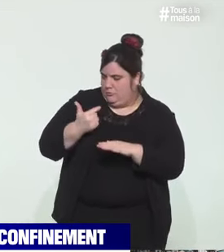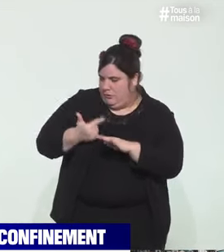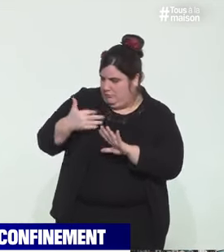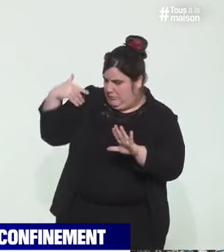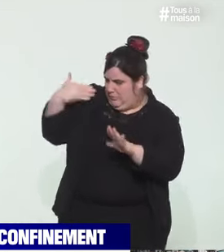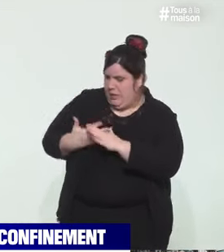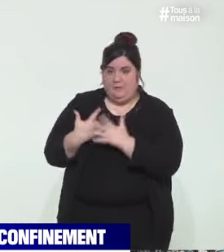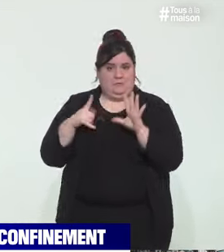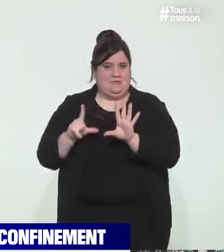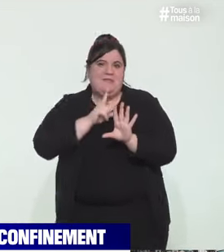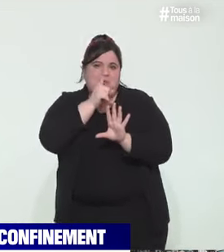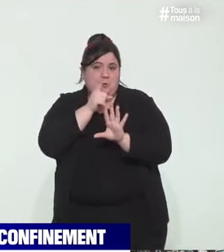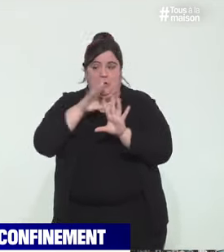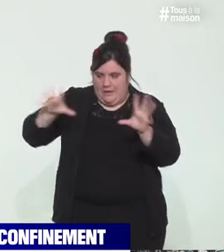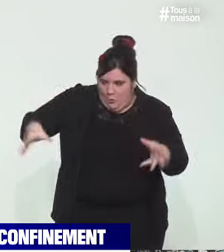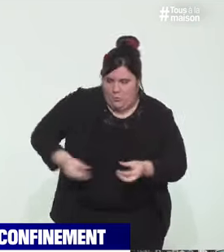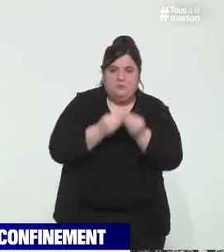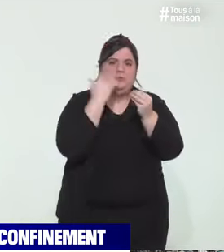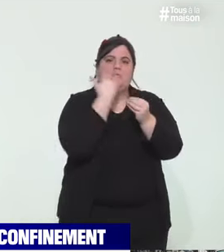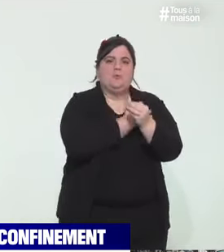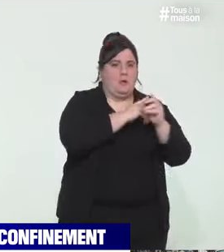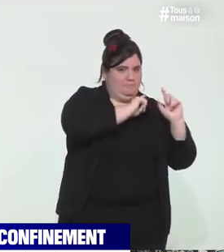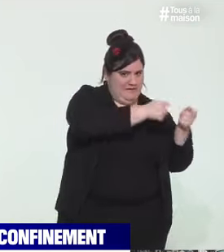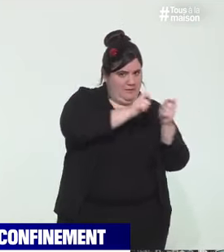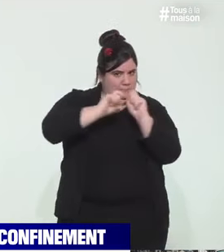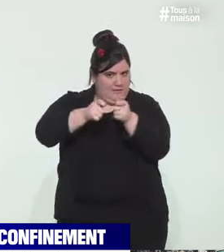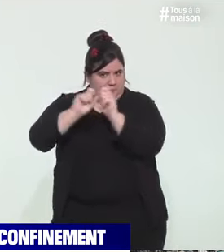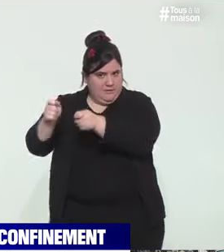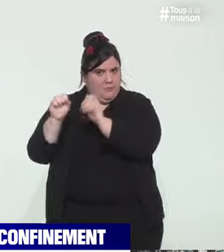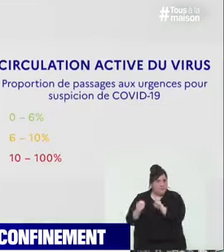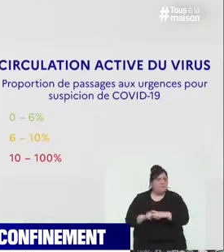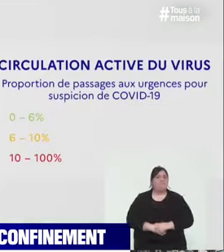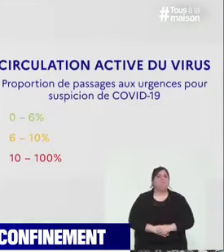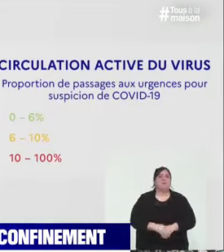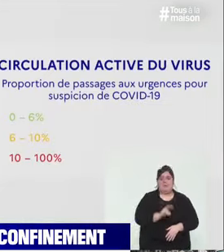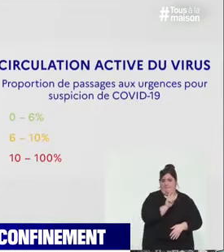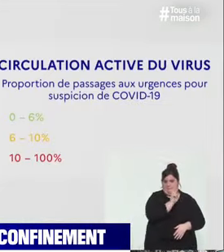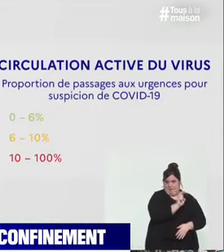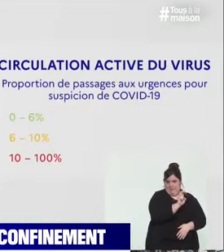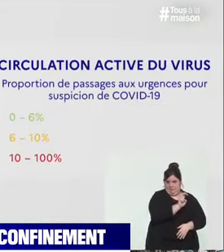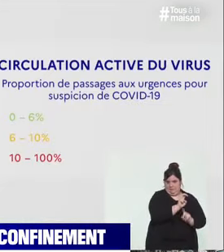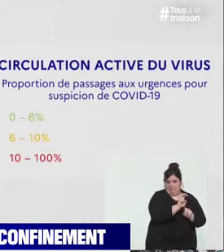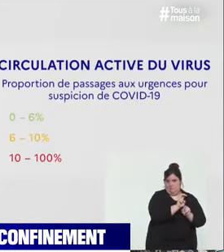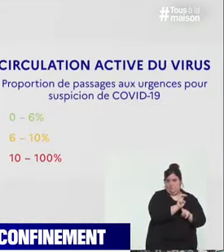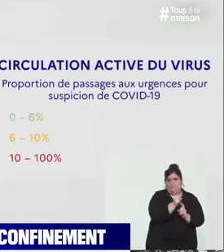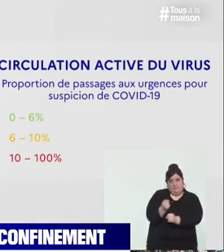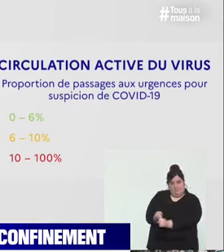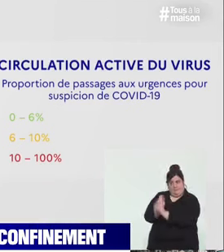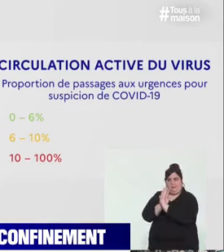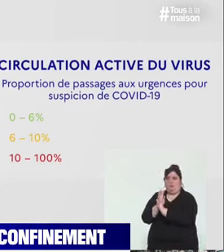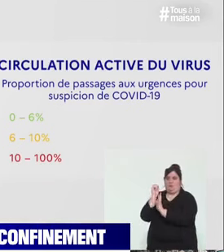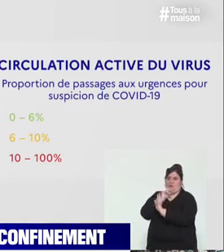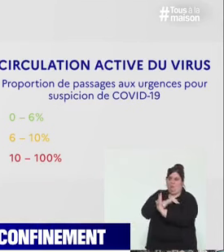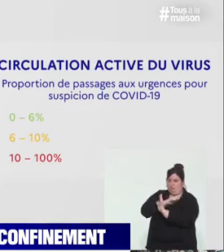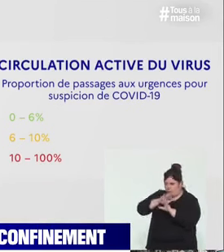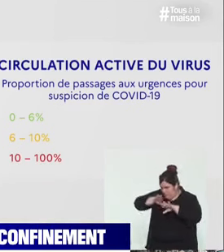que nous avons ce fameux code couleur déterminé selon des seuils. En vert, Dans la totalité des passages aux urgences